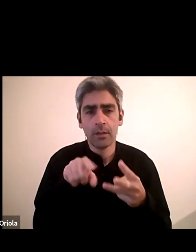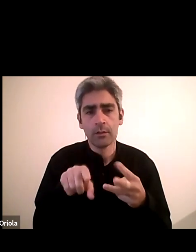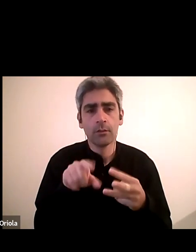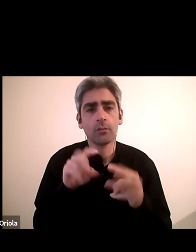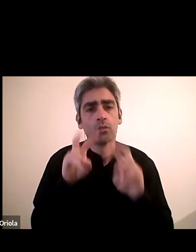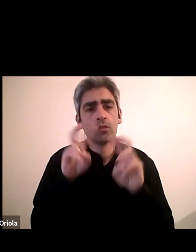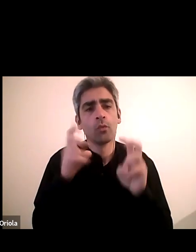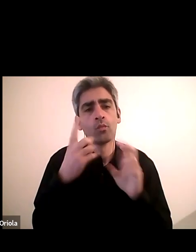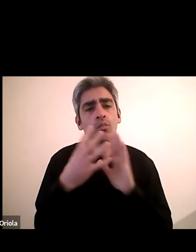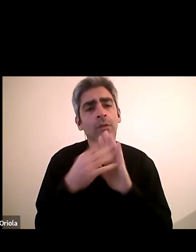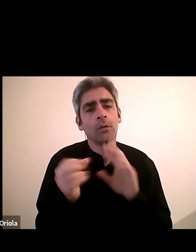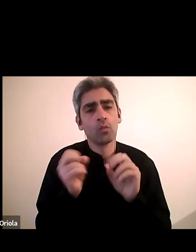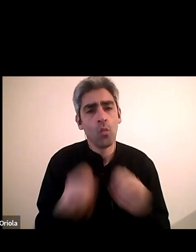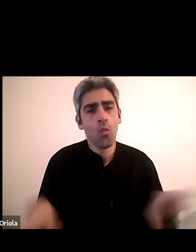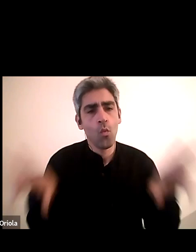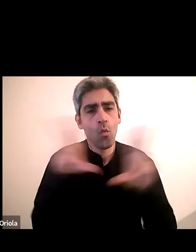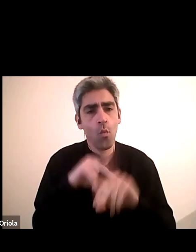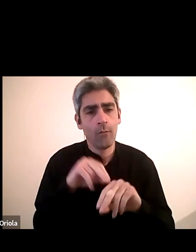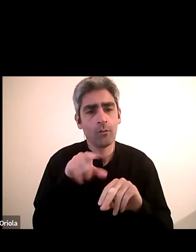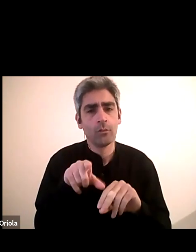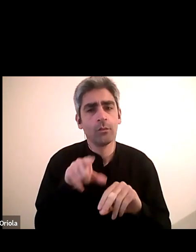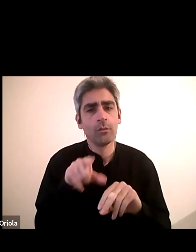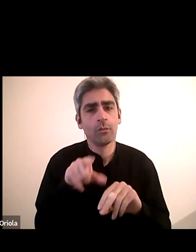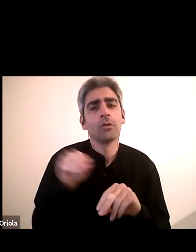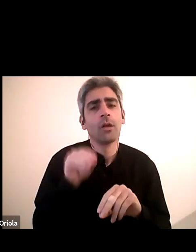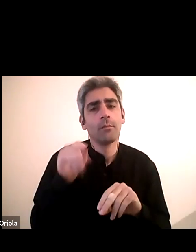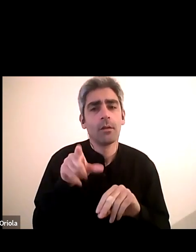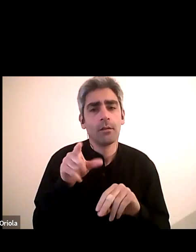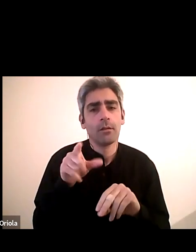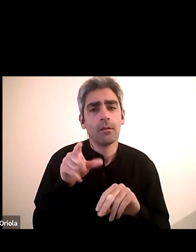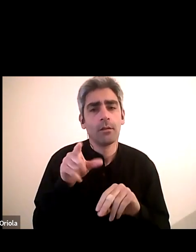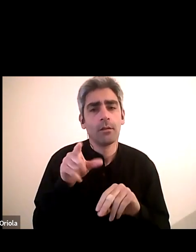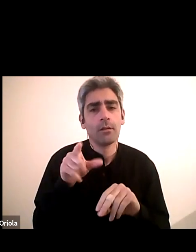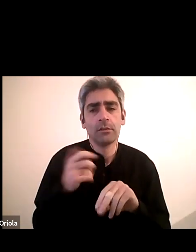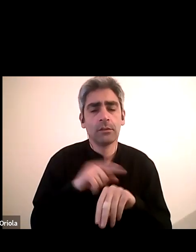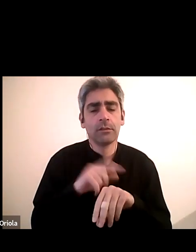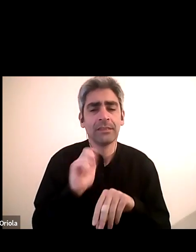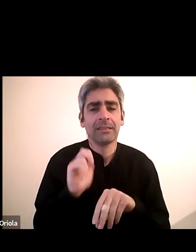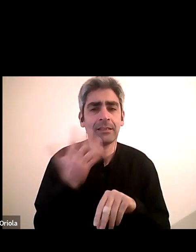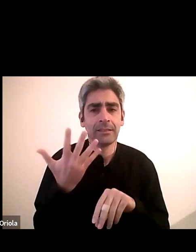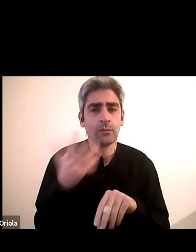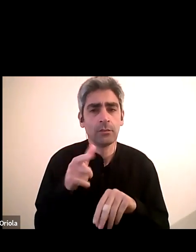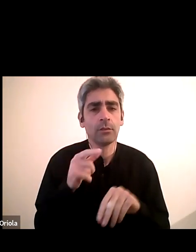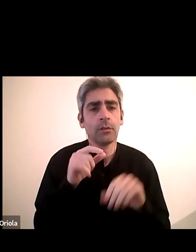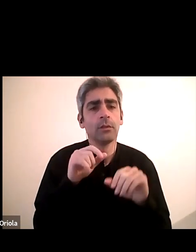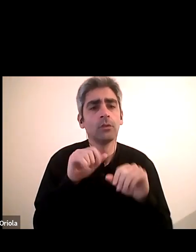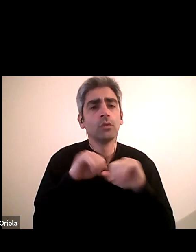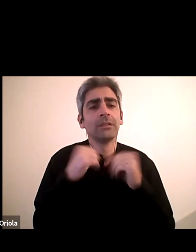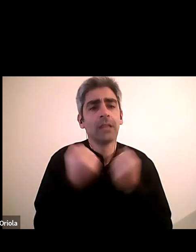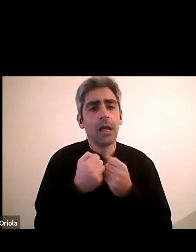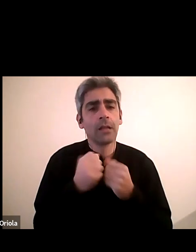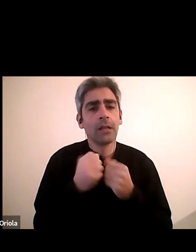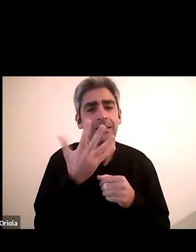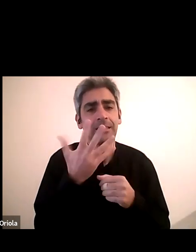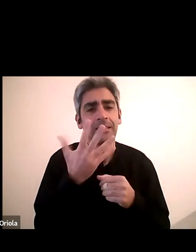um paradigma completamente novo, tem menos de 5 anos, que é o da sociedade 5.0,